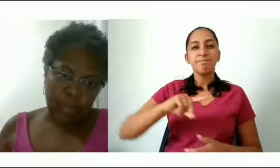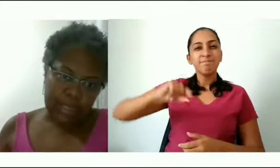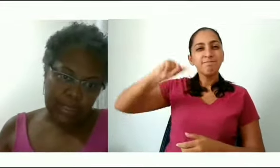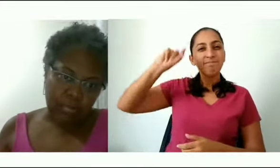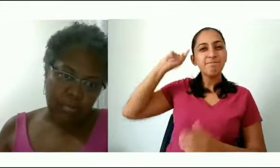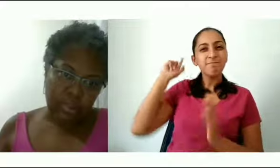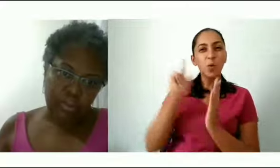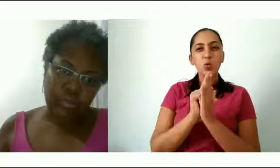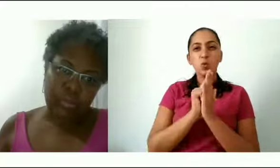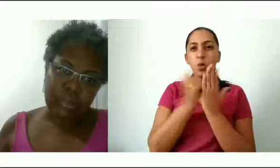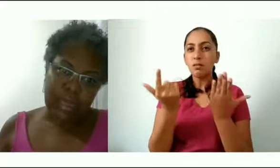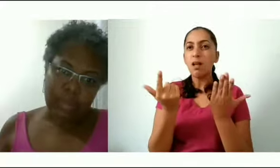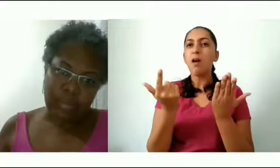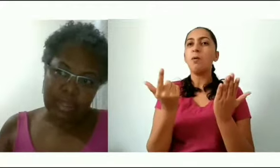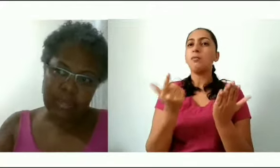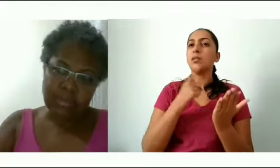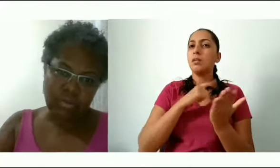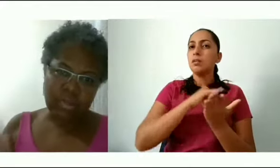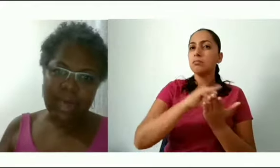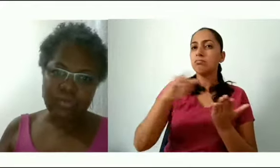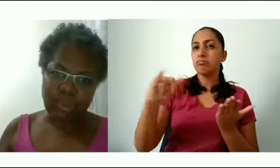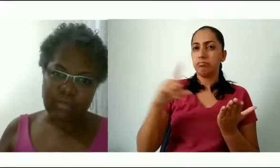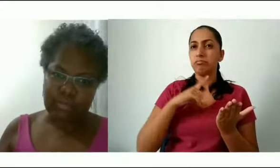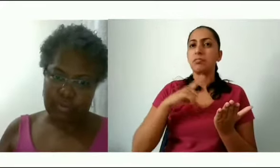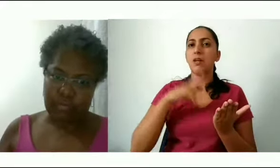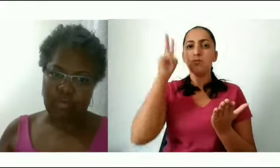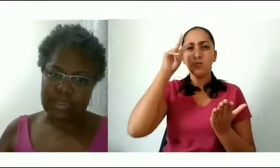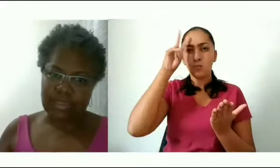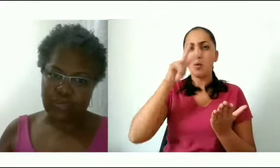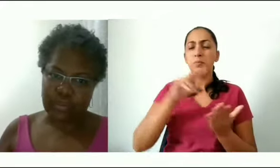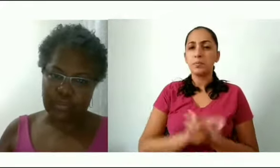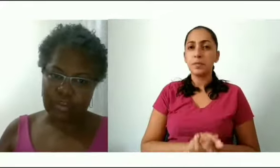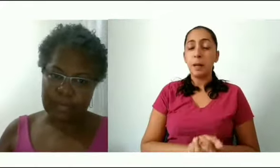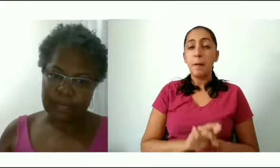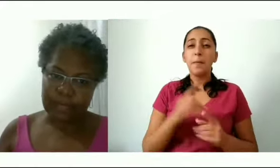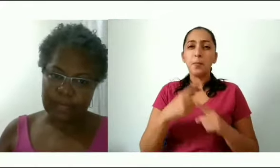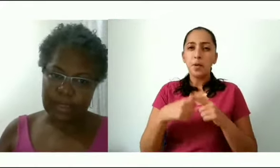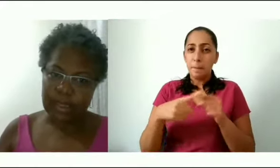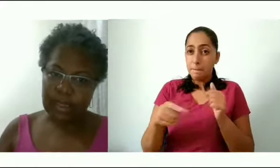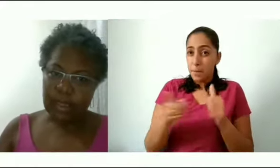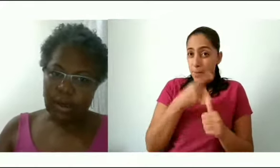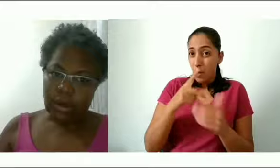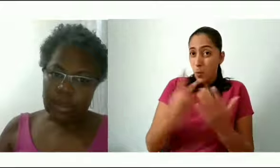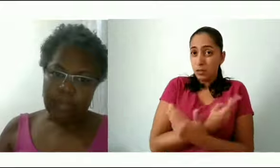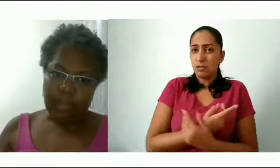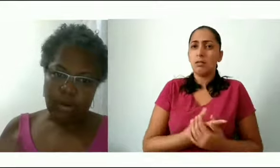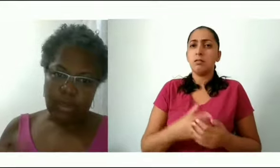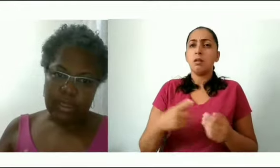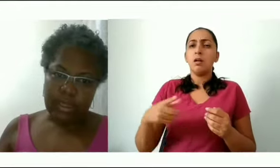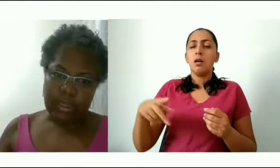escondeu-se da população durante muito tempo que esses soldados estavam vindos com esses vírus, né?